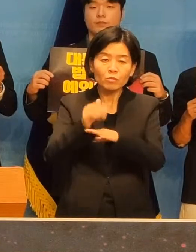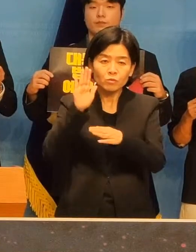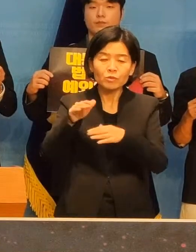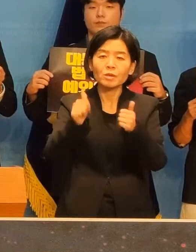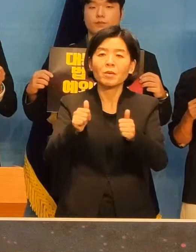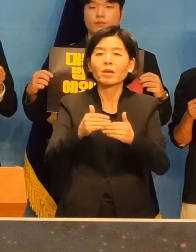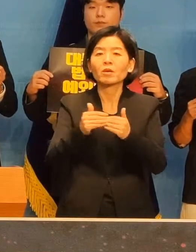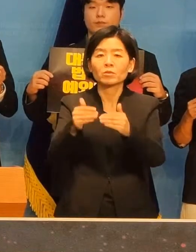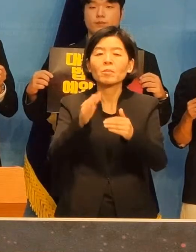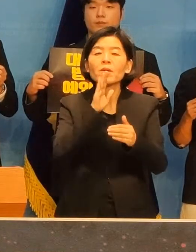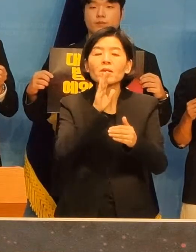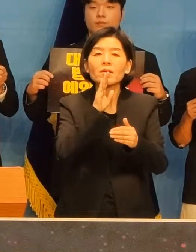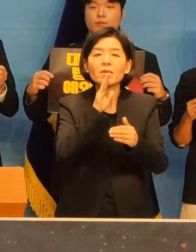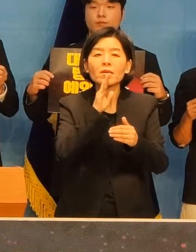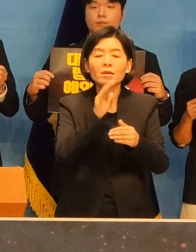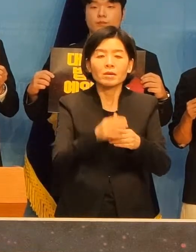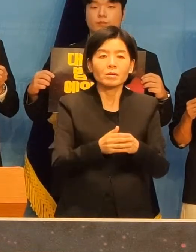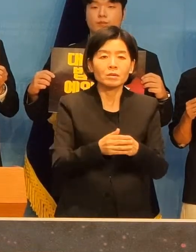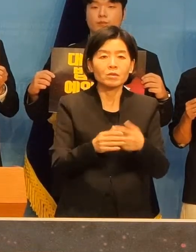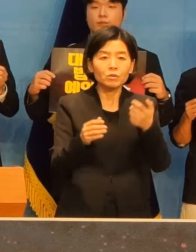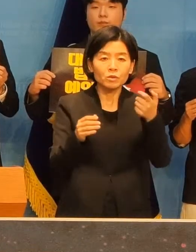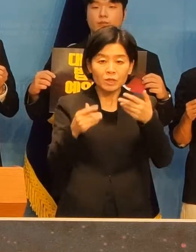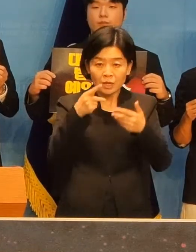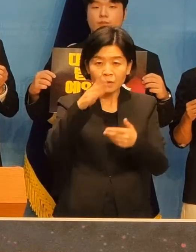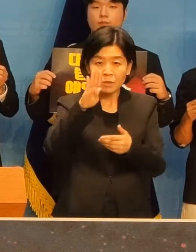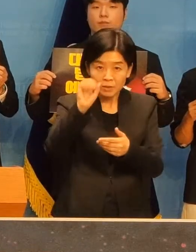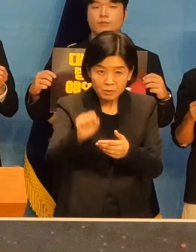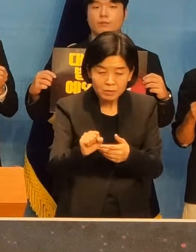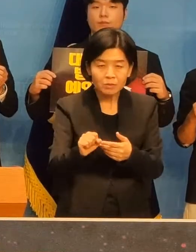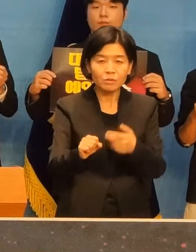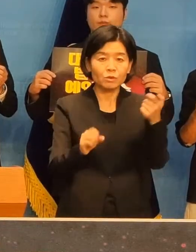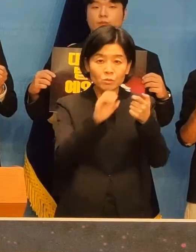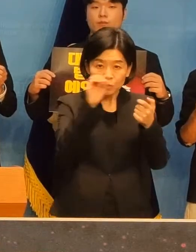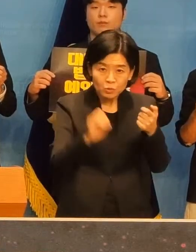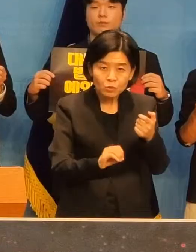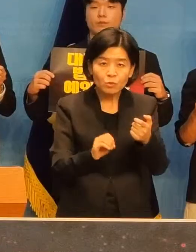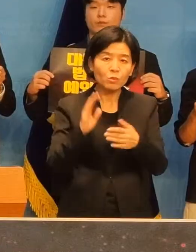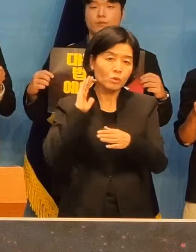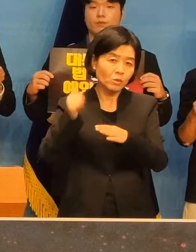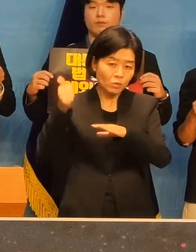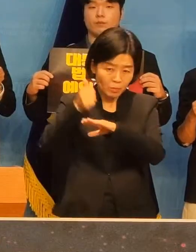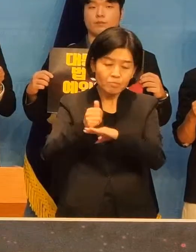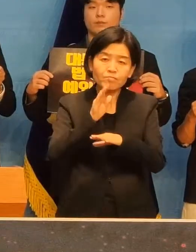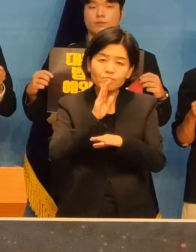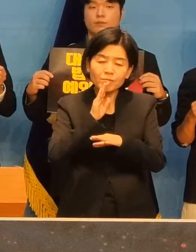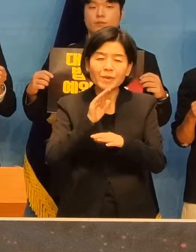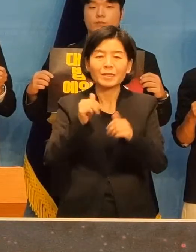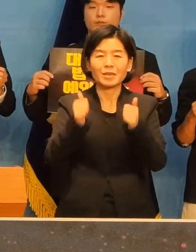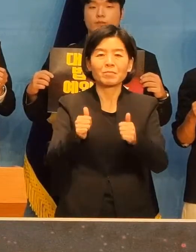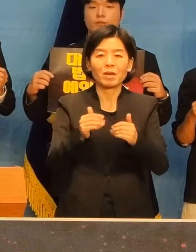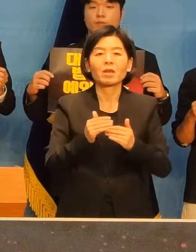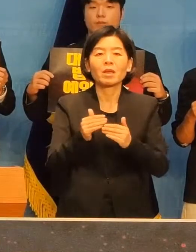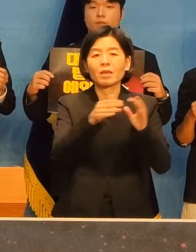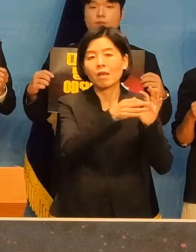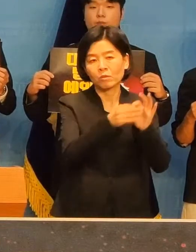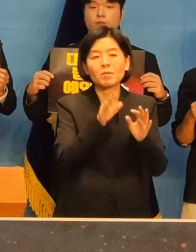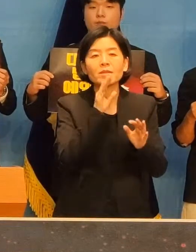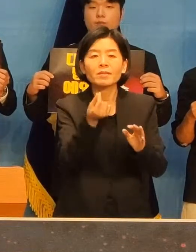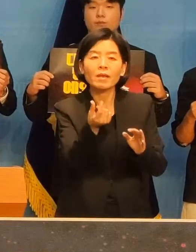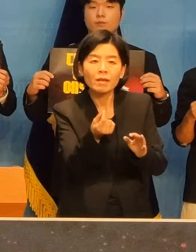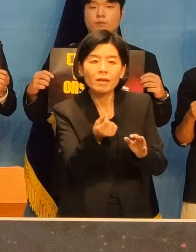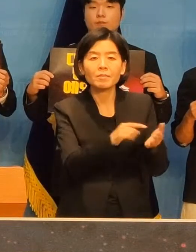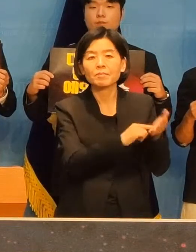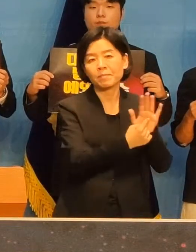역시 60%가 대통령이 되어도 예외 없이 재판을 받아야 한다는 입장을 밝히고 있습니다.